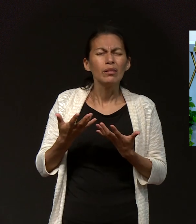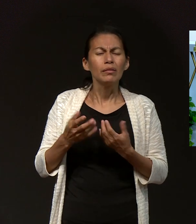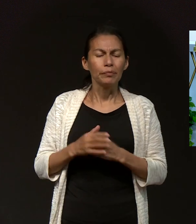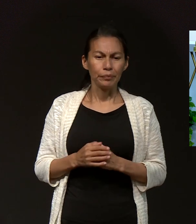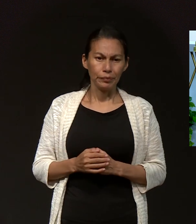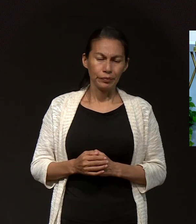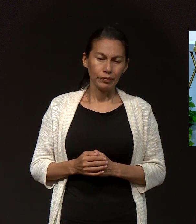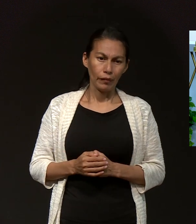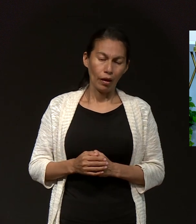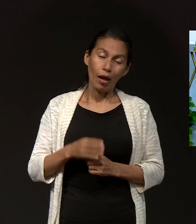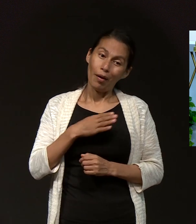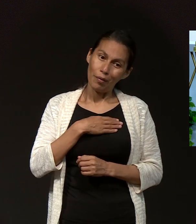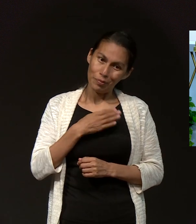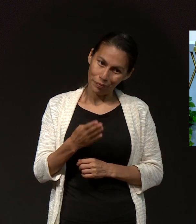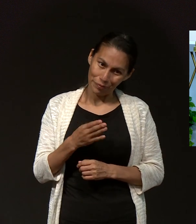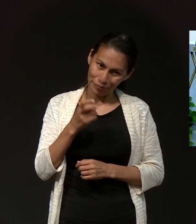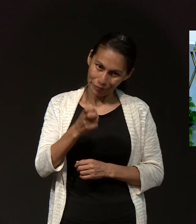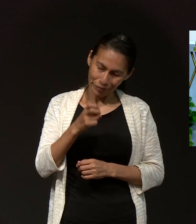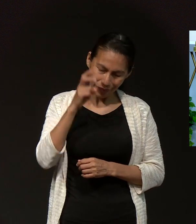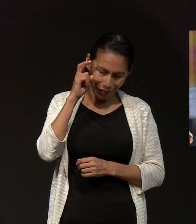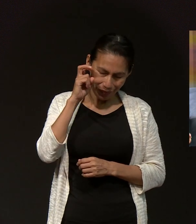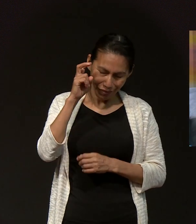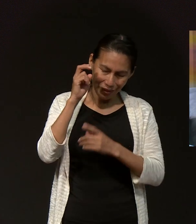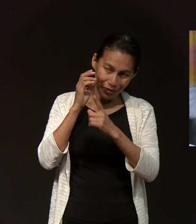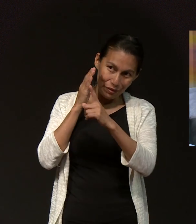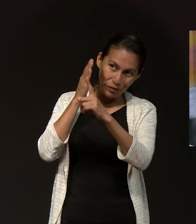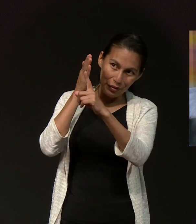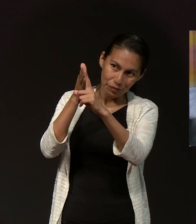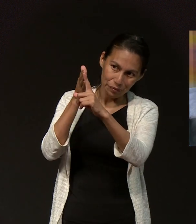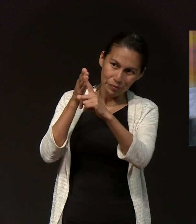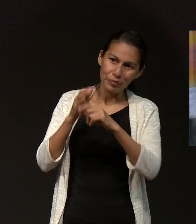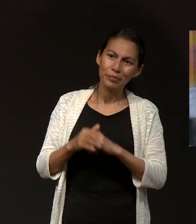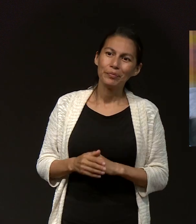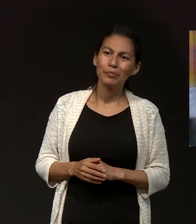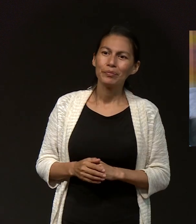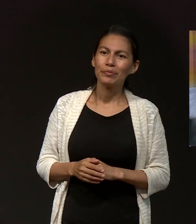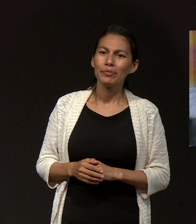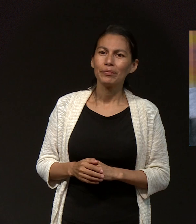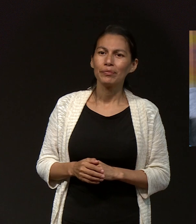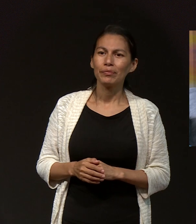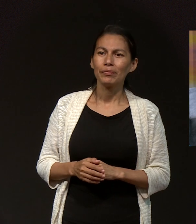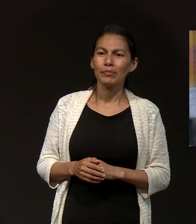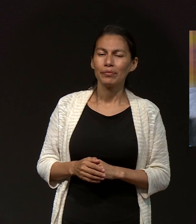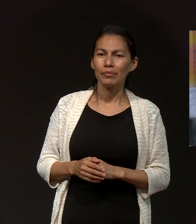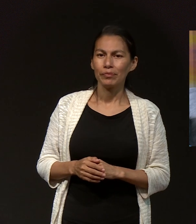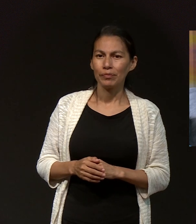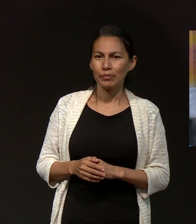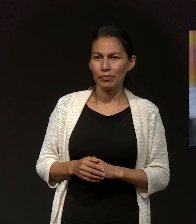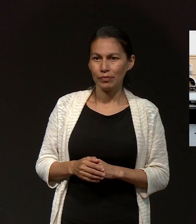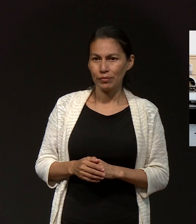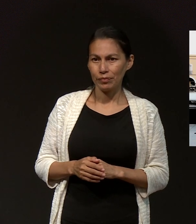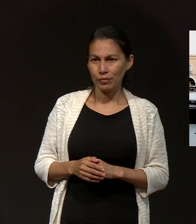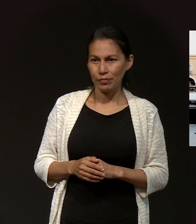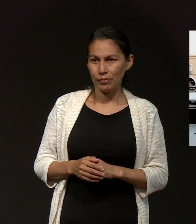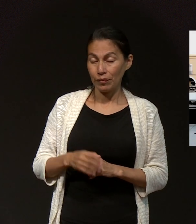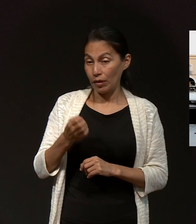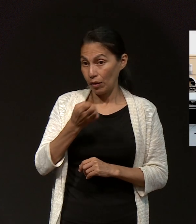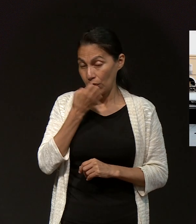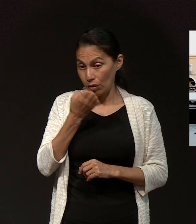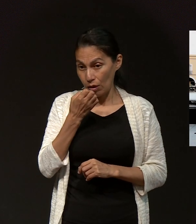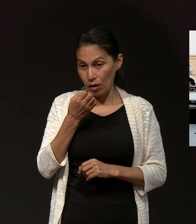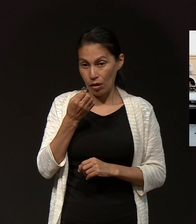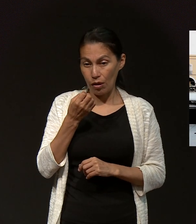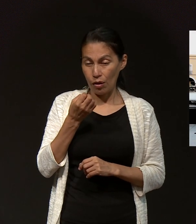a la gente? ¿Realizan ustedes normalmente? Bueno, ese era uno de los sueños que teníamos también y como los objetivos que